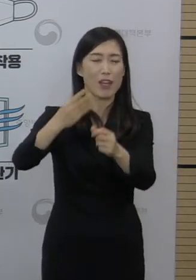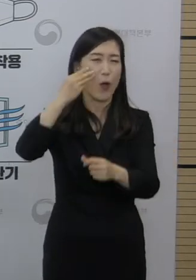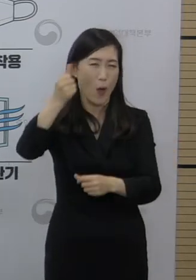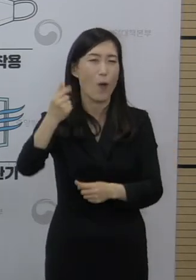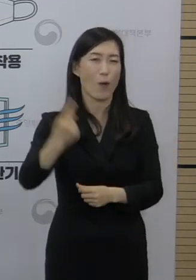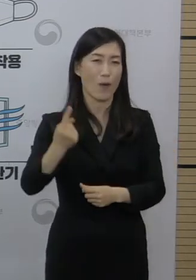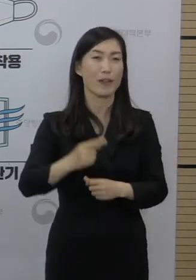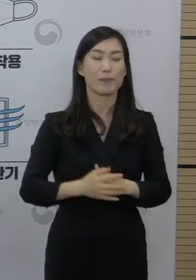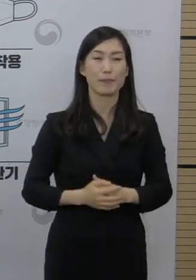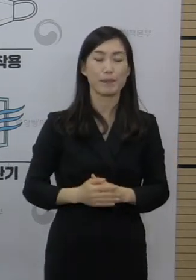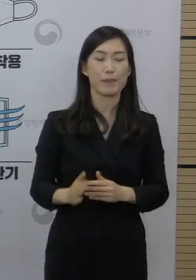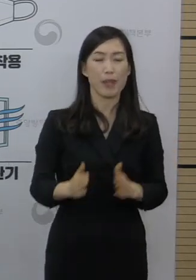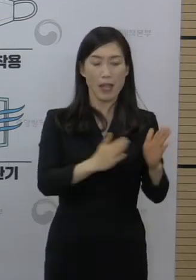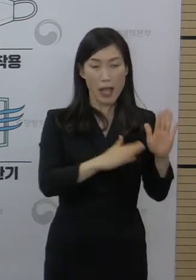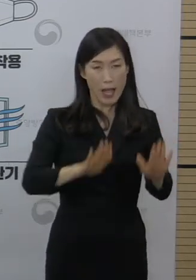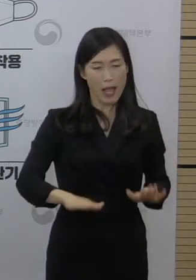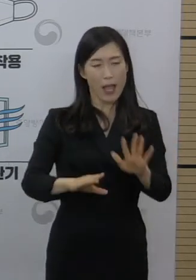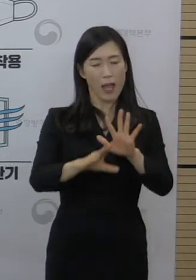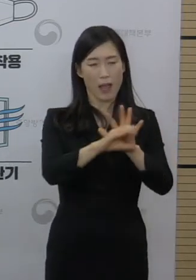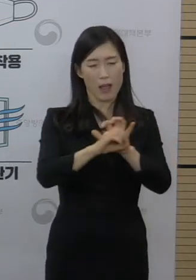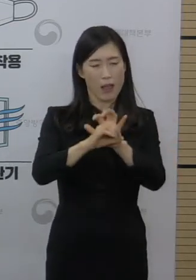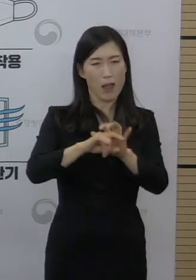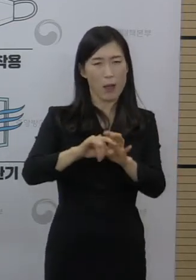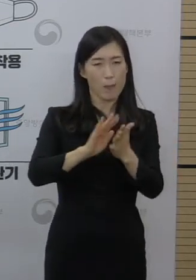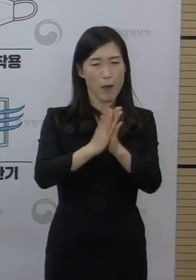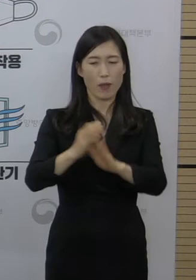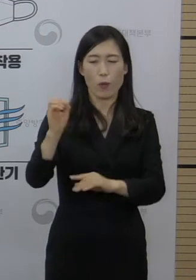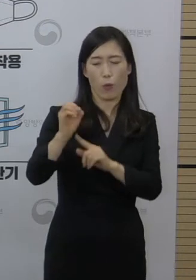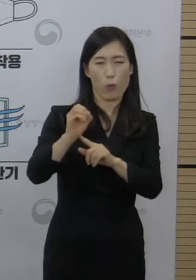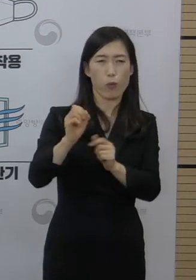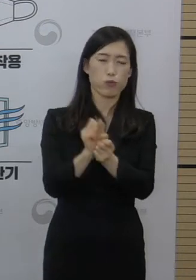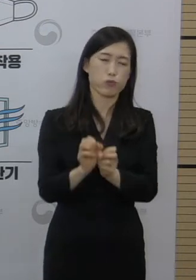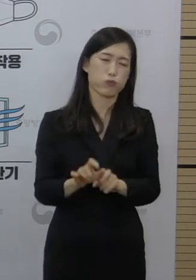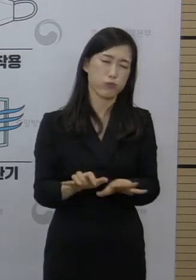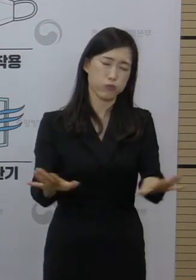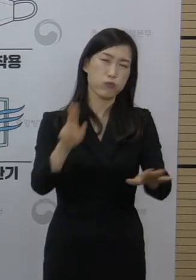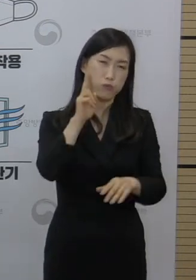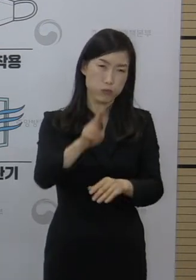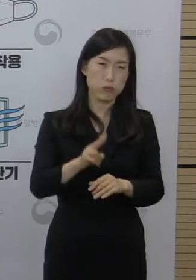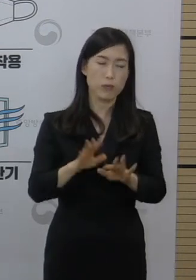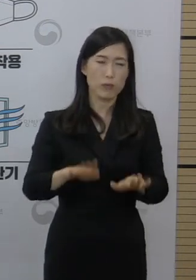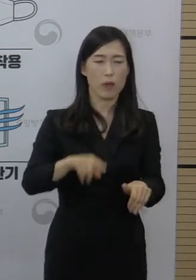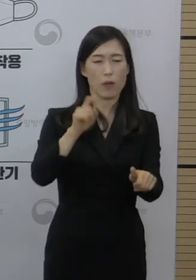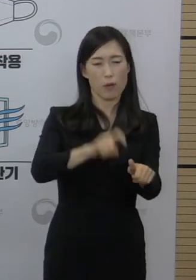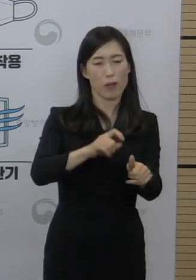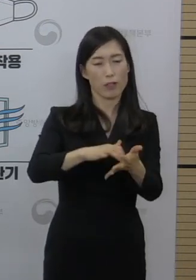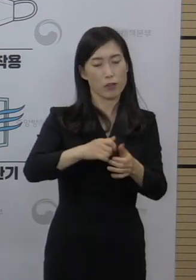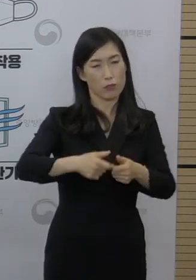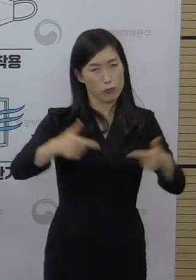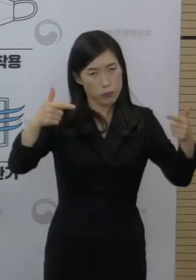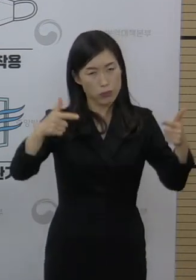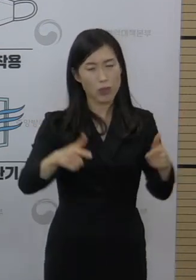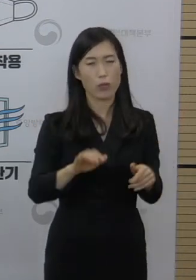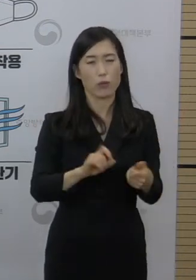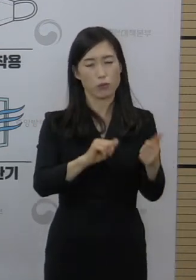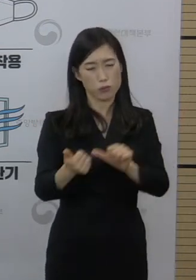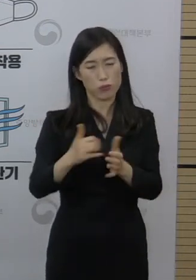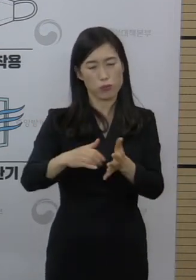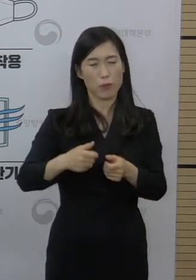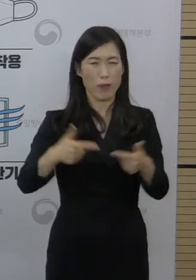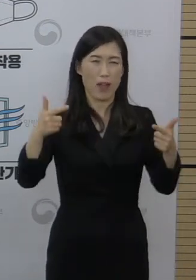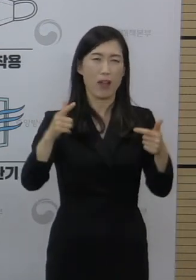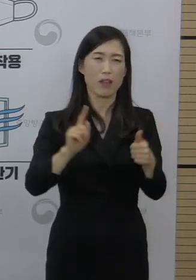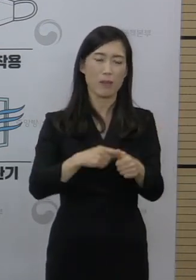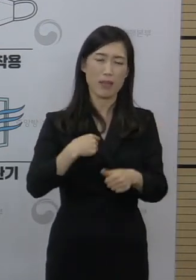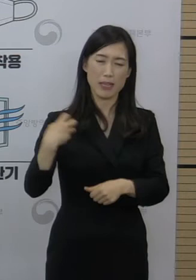5 미크론 대유행 이 지속되고 있습니다 확진 자와 사망자가 급증하고 있어 방역당국 짜 로서